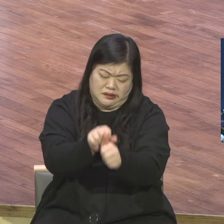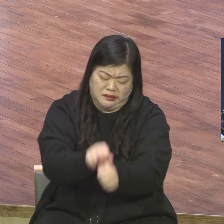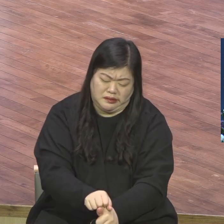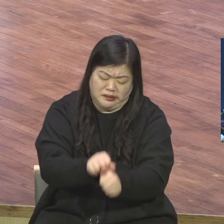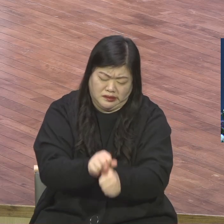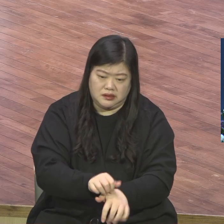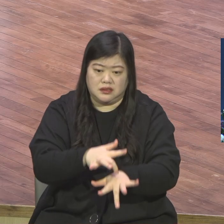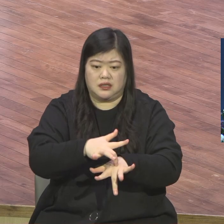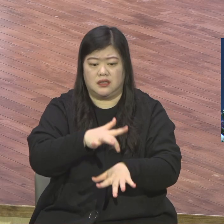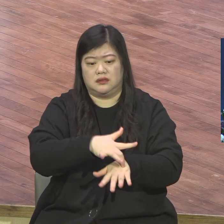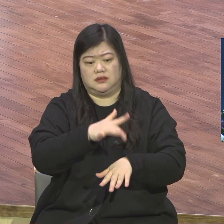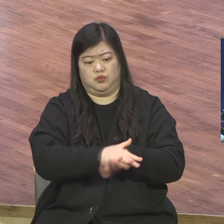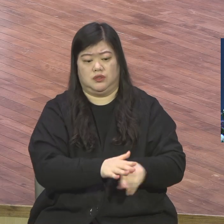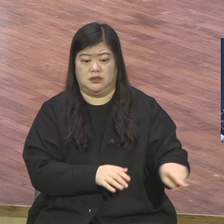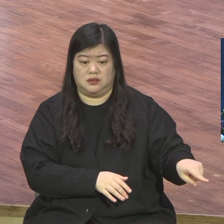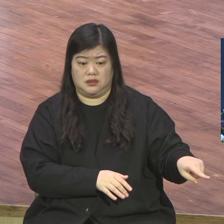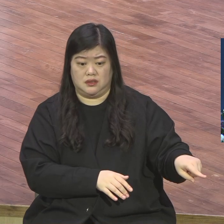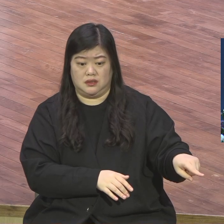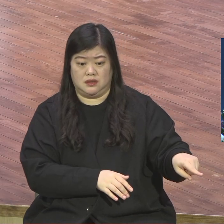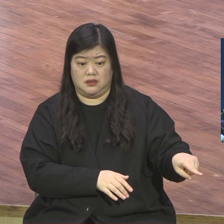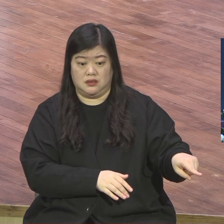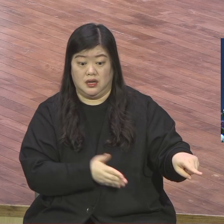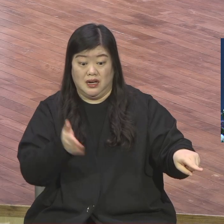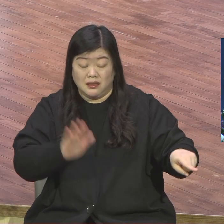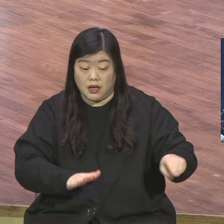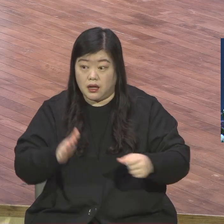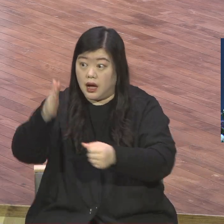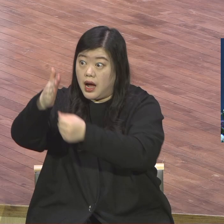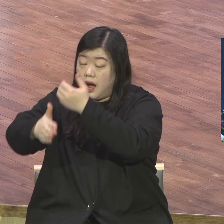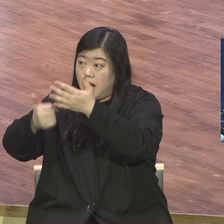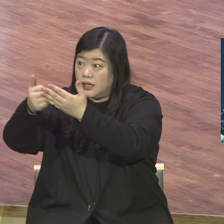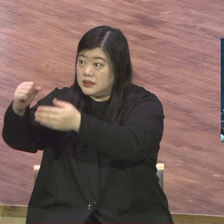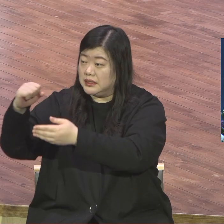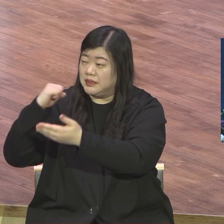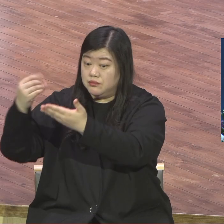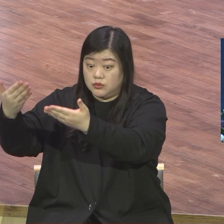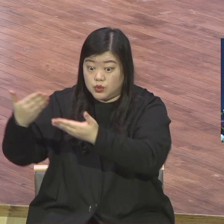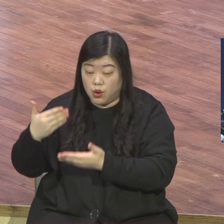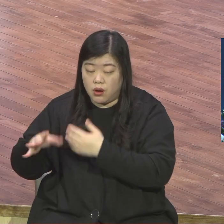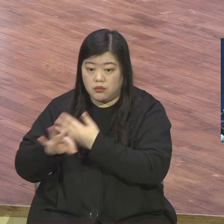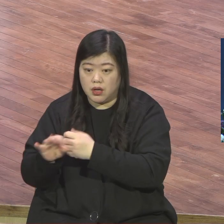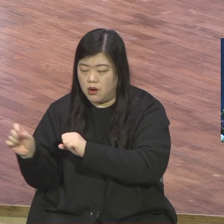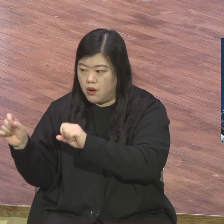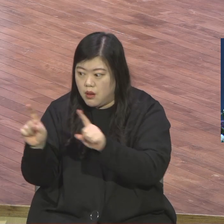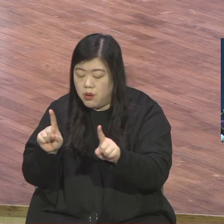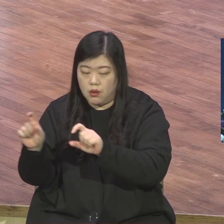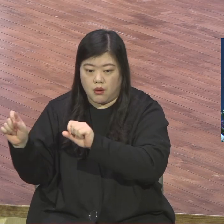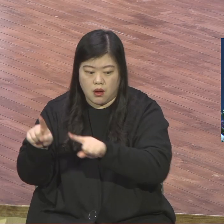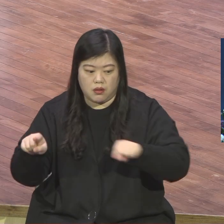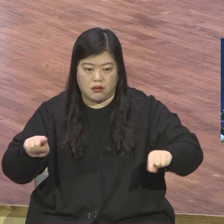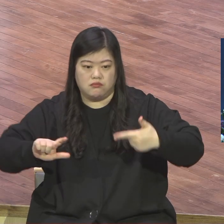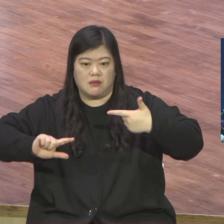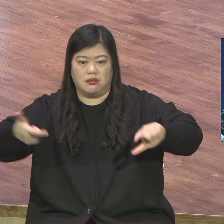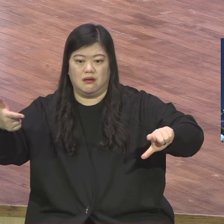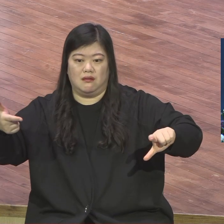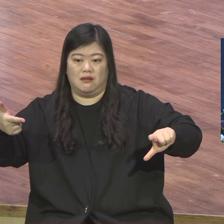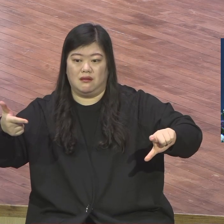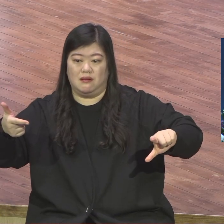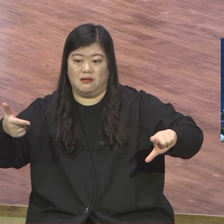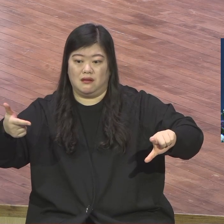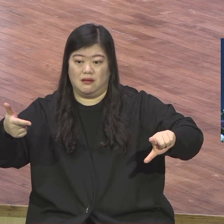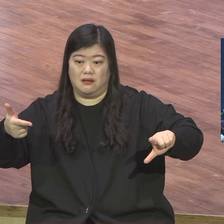근심할 수밖에 없는 그런 일들이 계속 눈만 뜨면 생겨납니다.